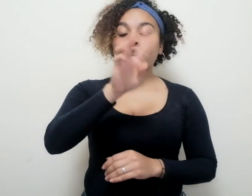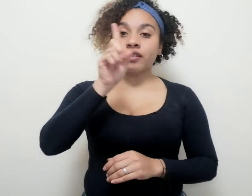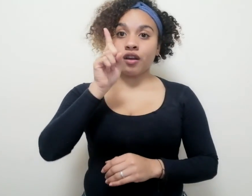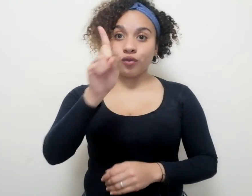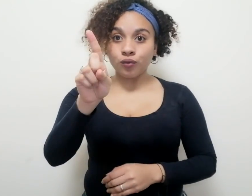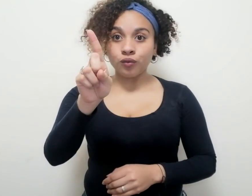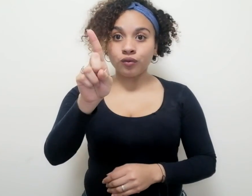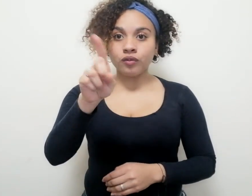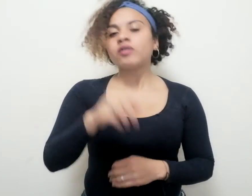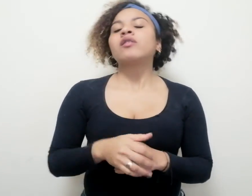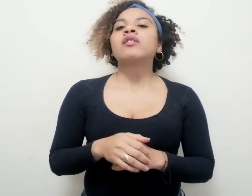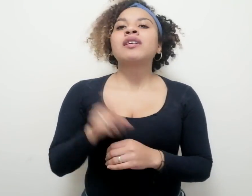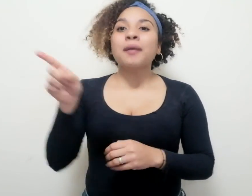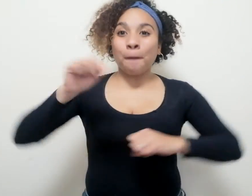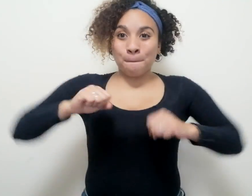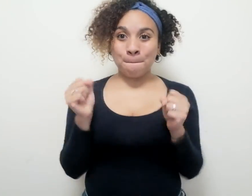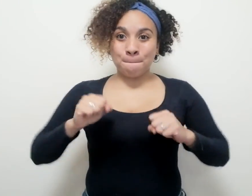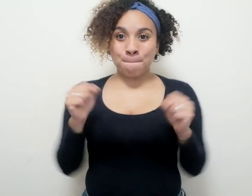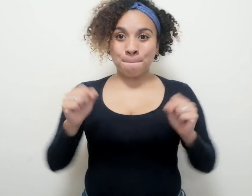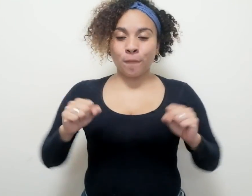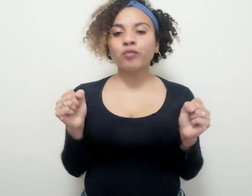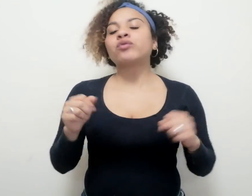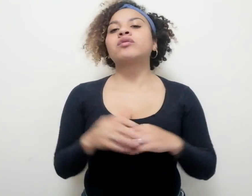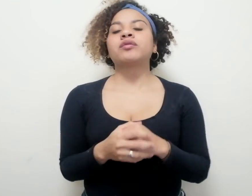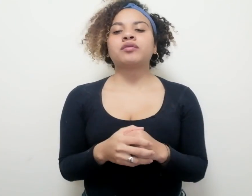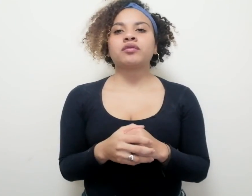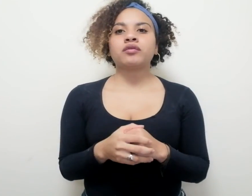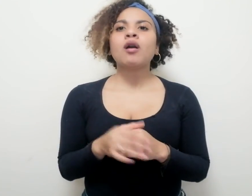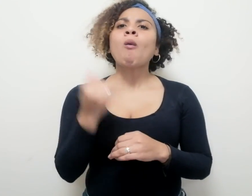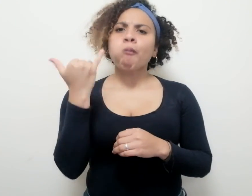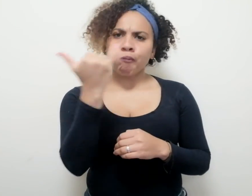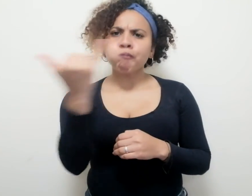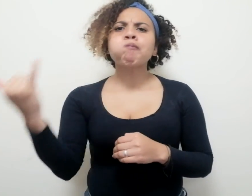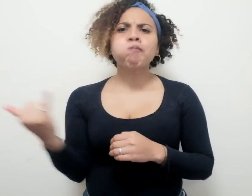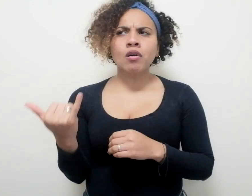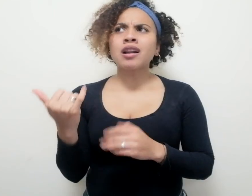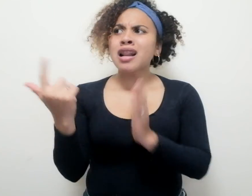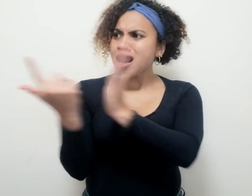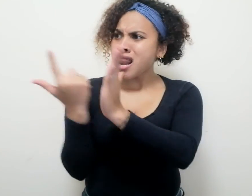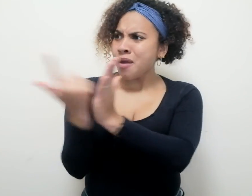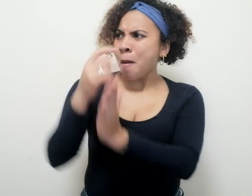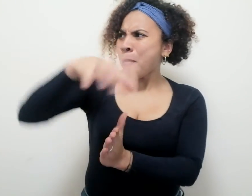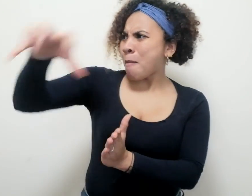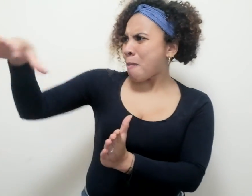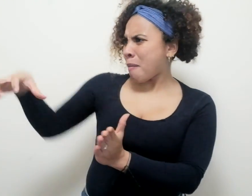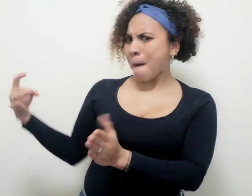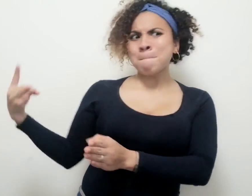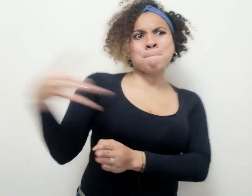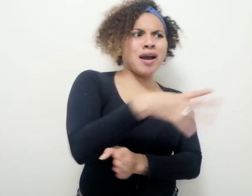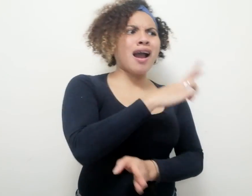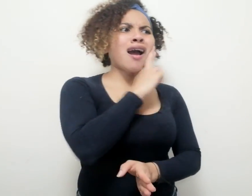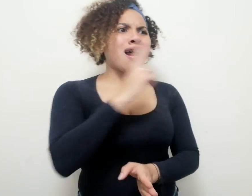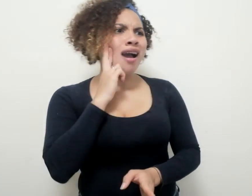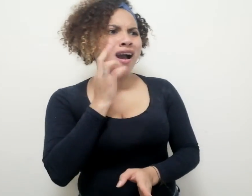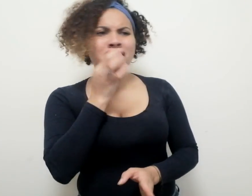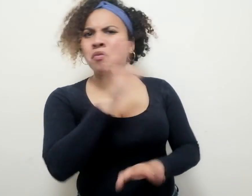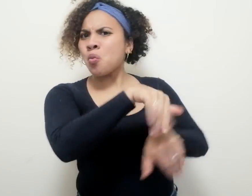1941 que en Bogotá existen más librerías que cafés y restaurantes, y que